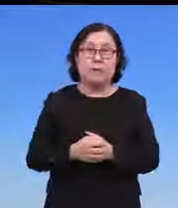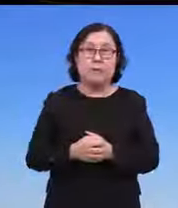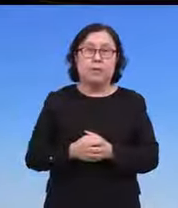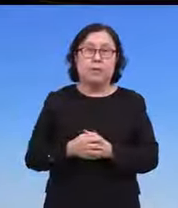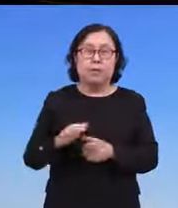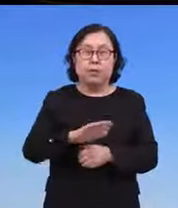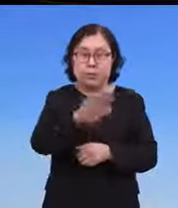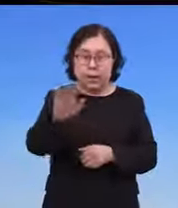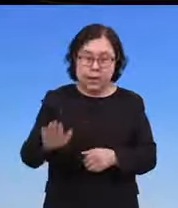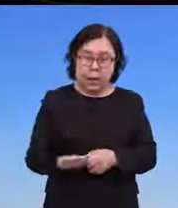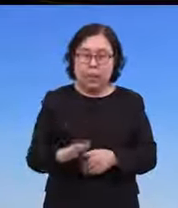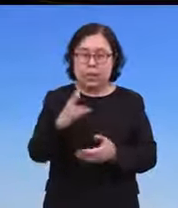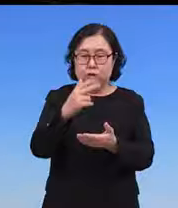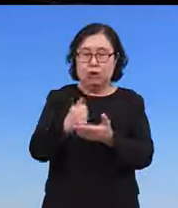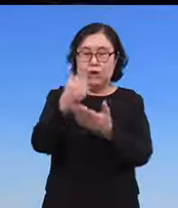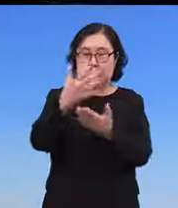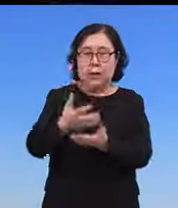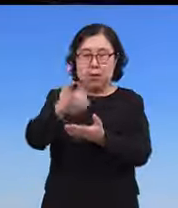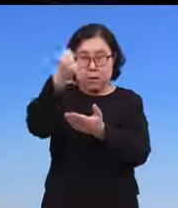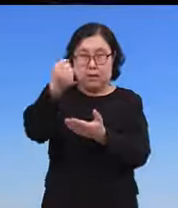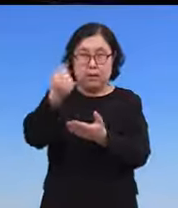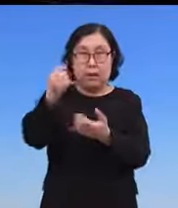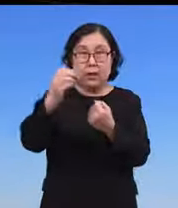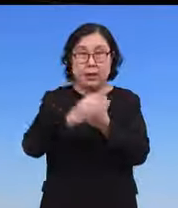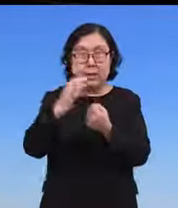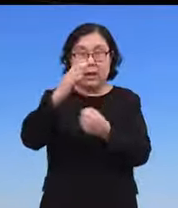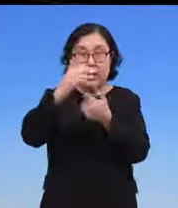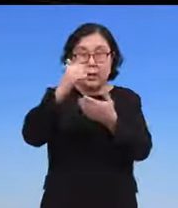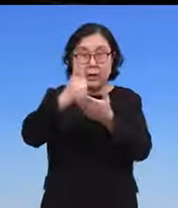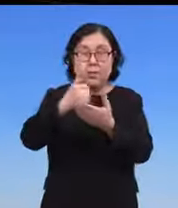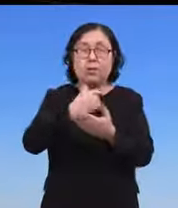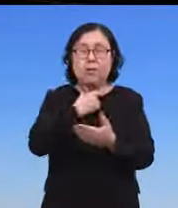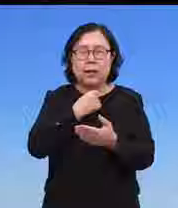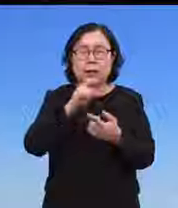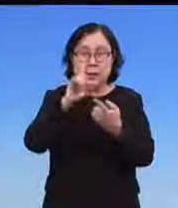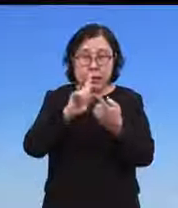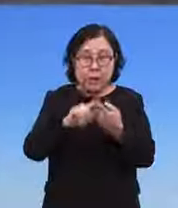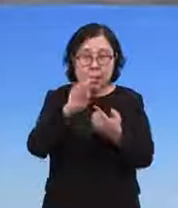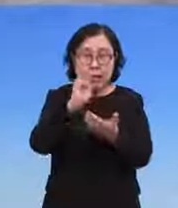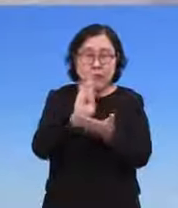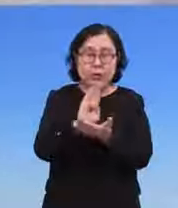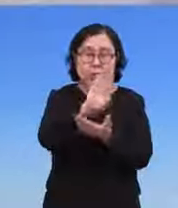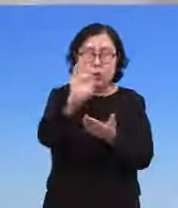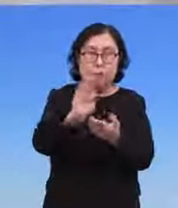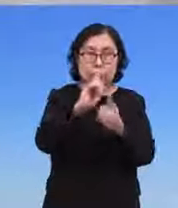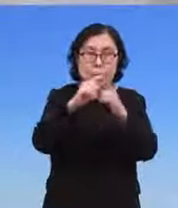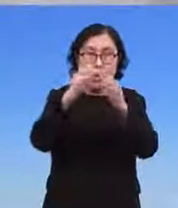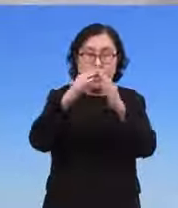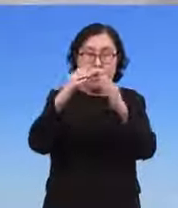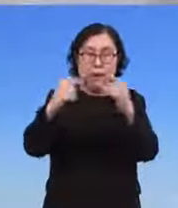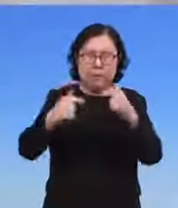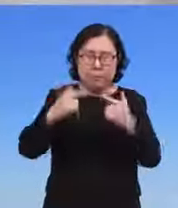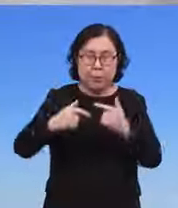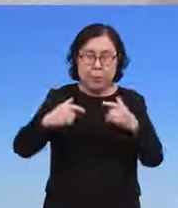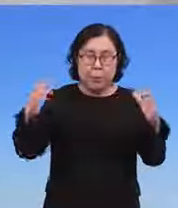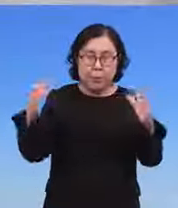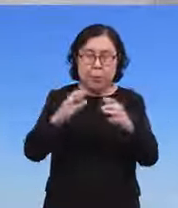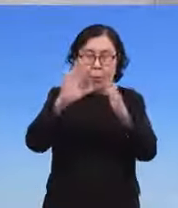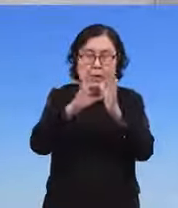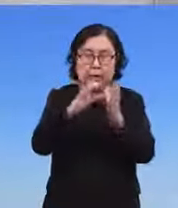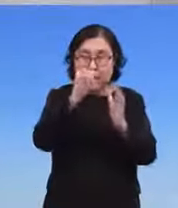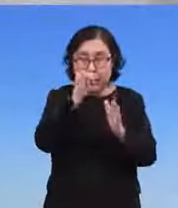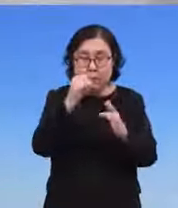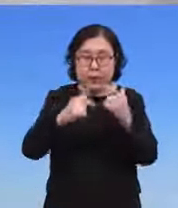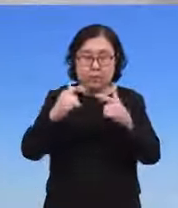그러므로 사나 죽으나 우리가 주의 것이로다. 하나님의 필요를 따라 분당 우리 교회가 기쁨으로 모일 때가